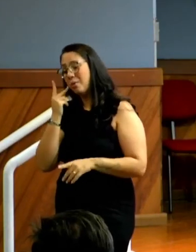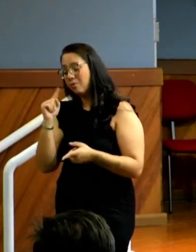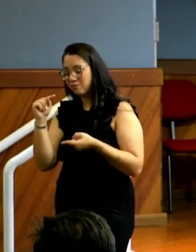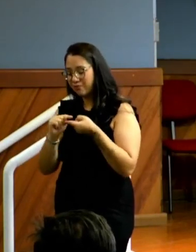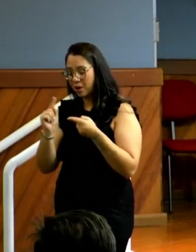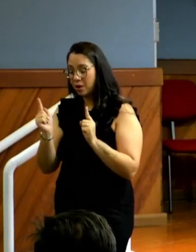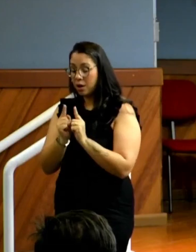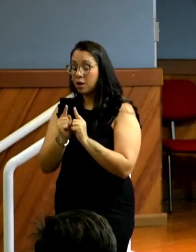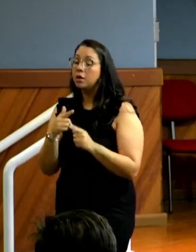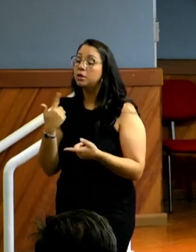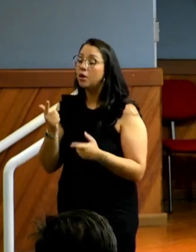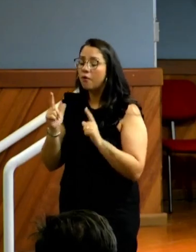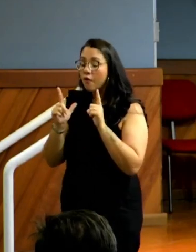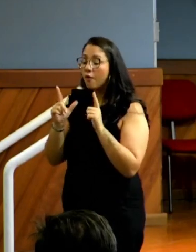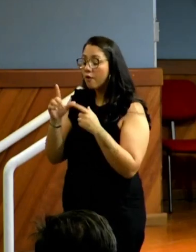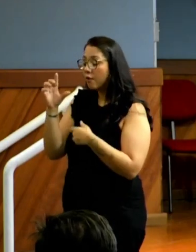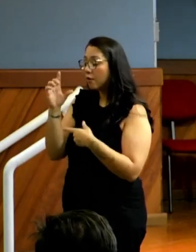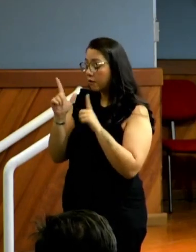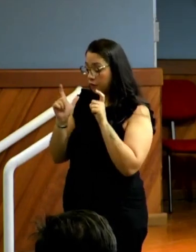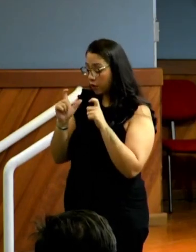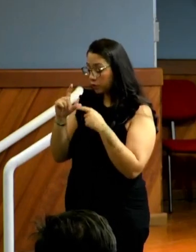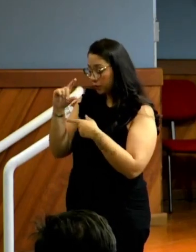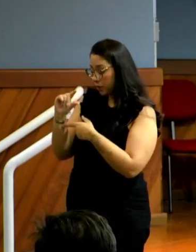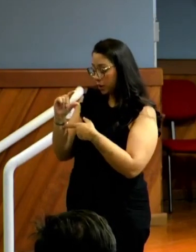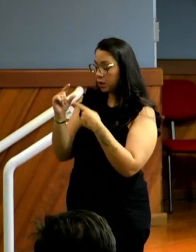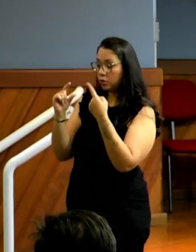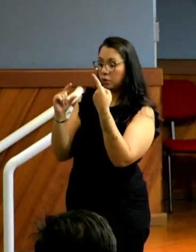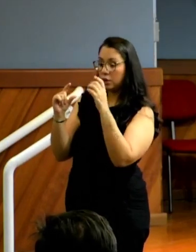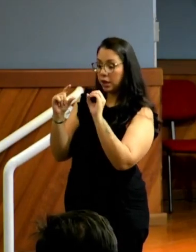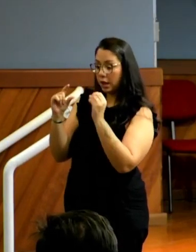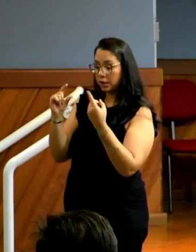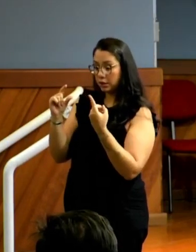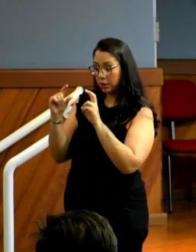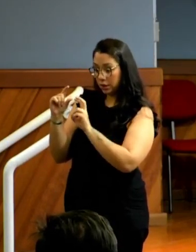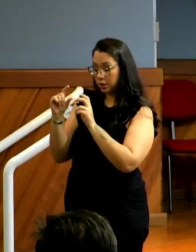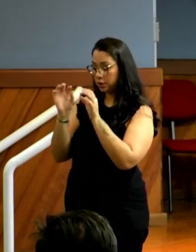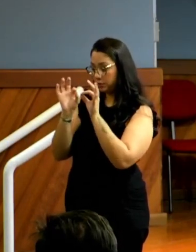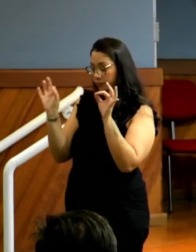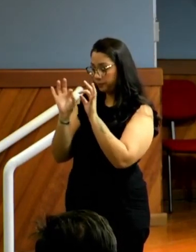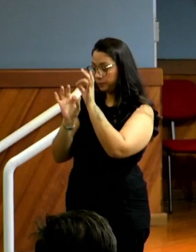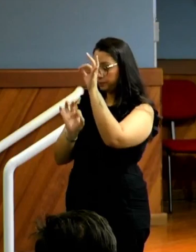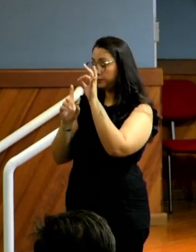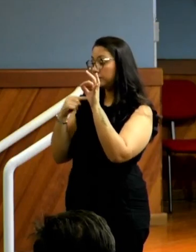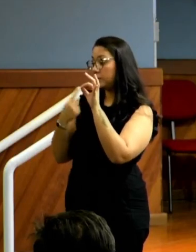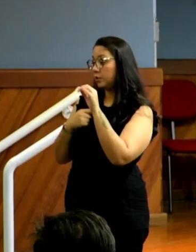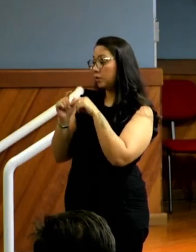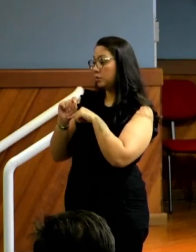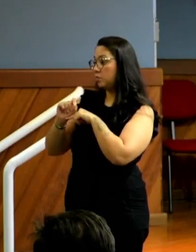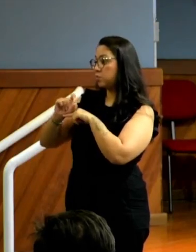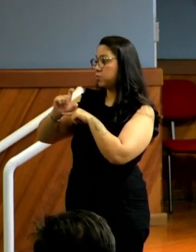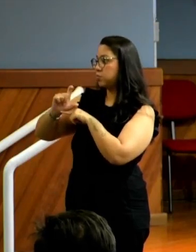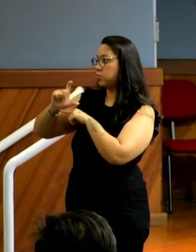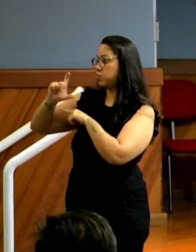Então, fotografias pequenas, menores que 10x15, a gente tem optado por subir a resolução por